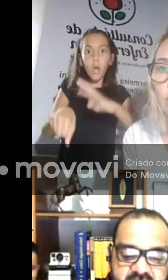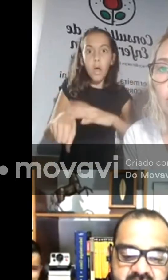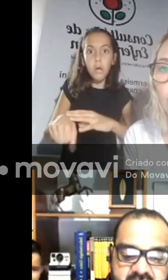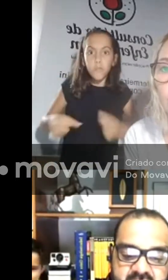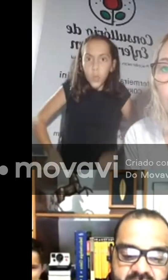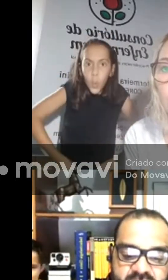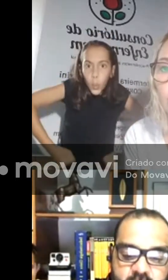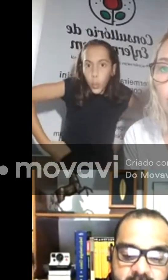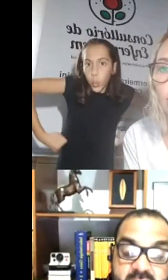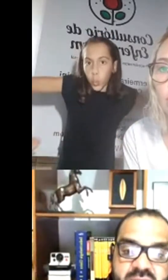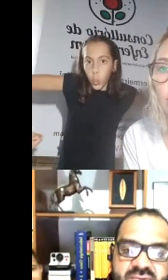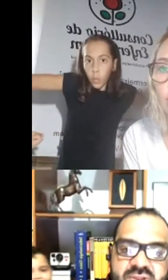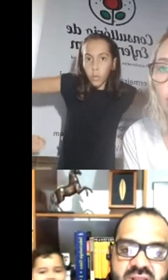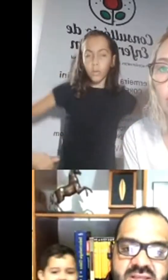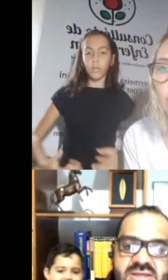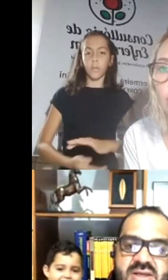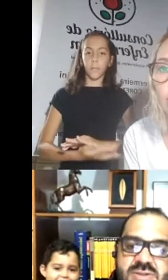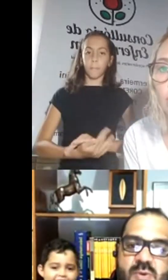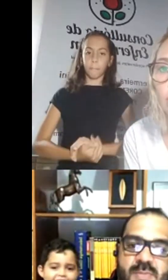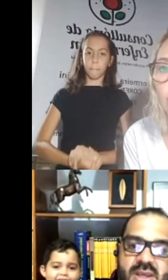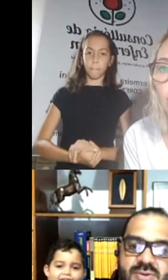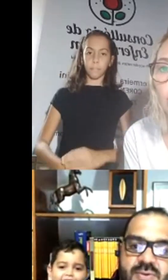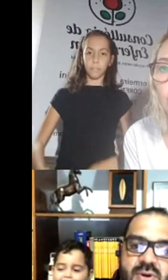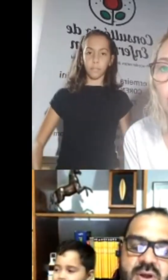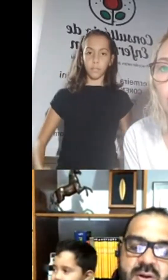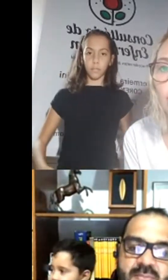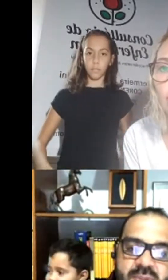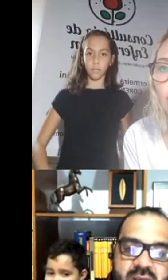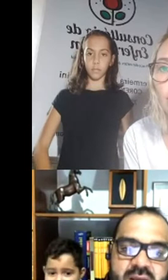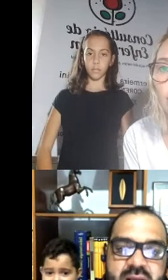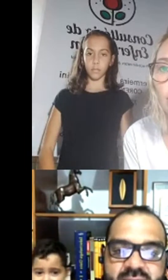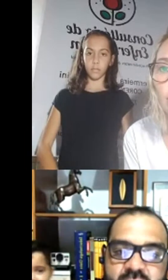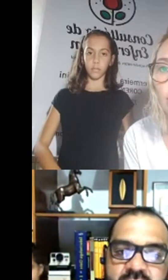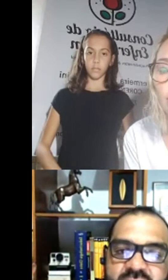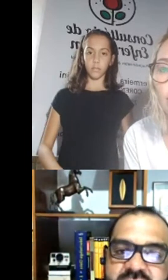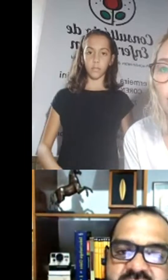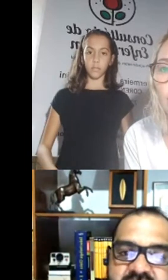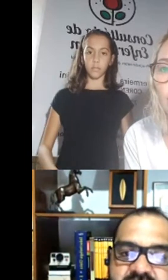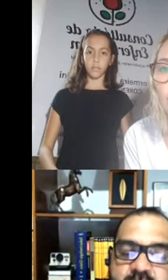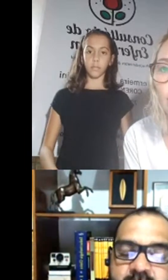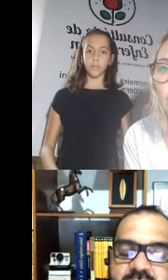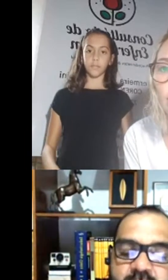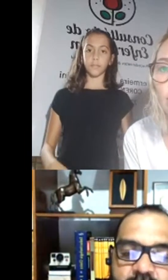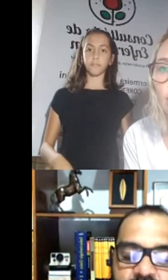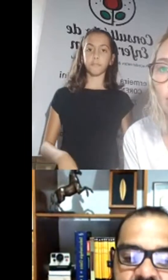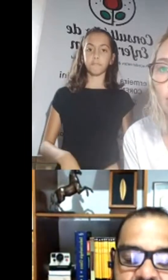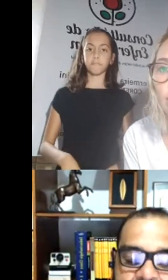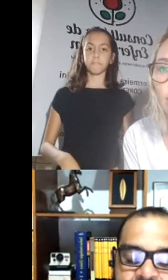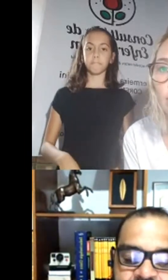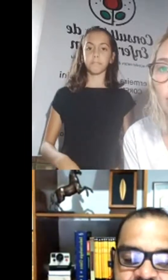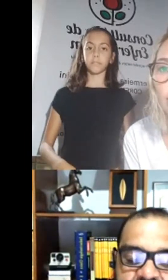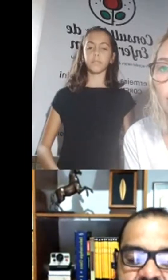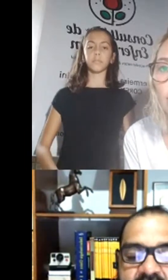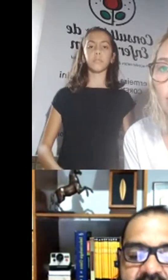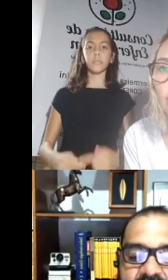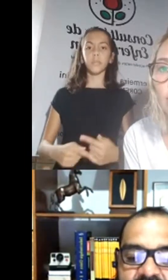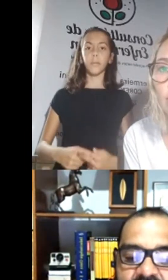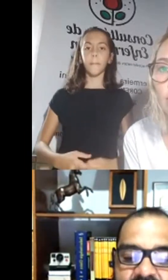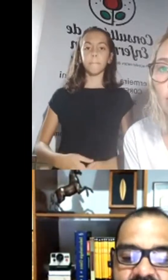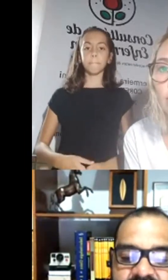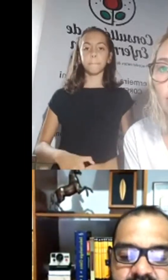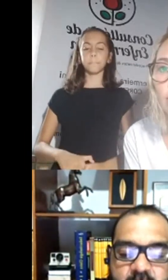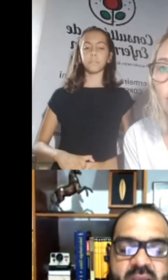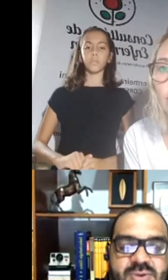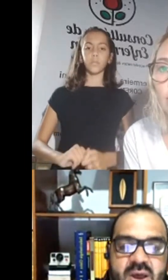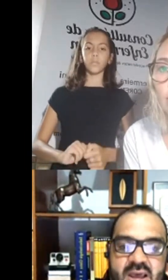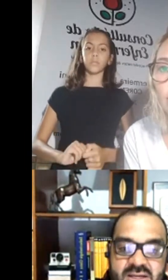que ficou meio em evidência nesse momento, né? Ficou em evidência nesse momento porque